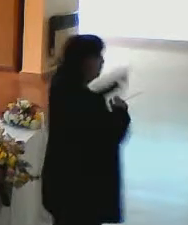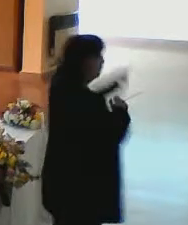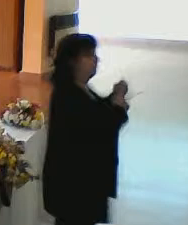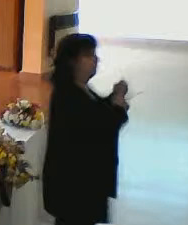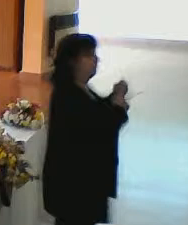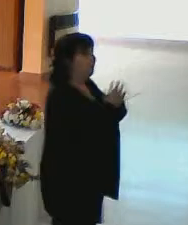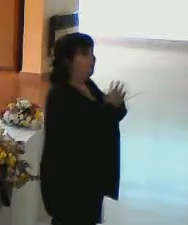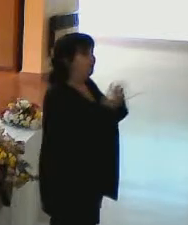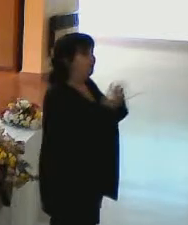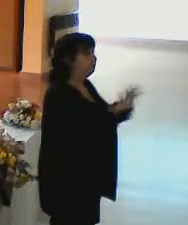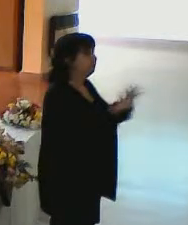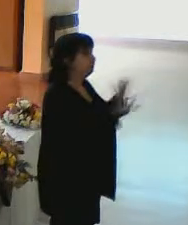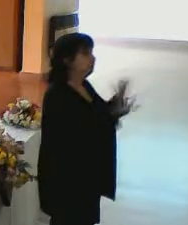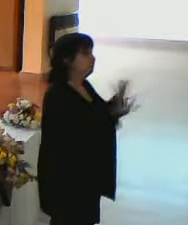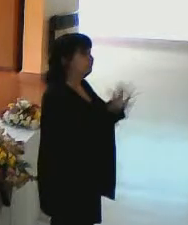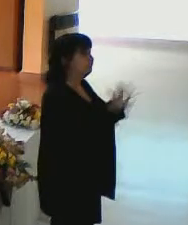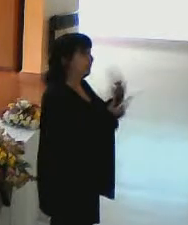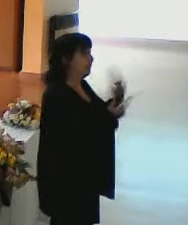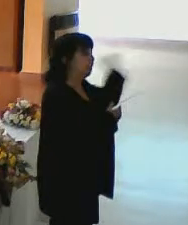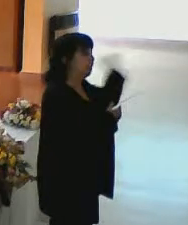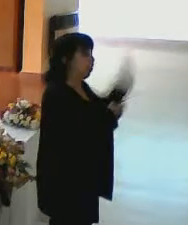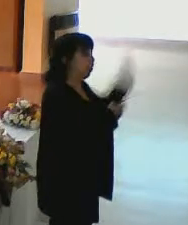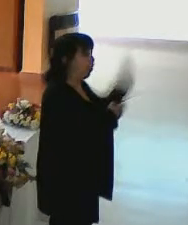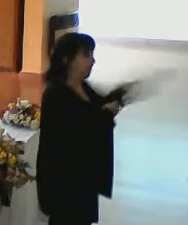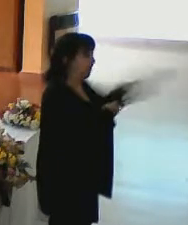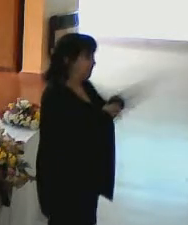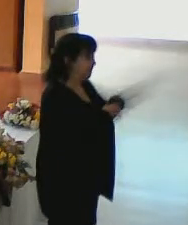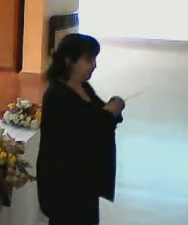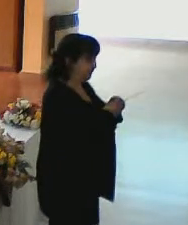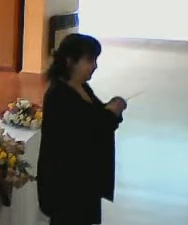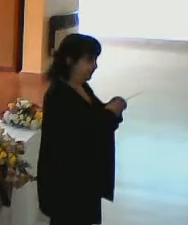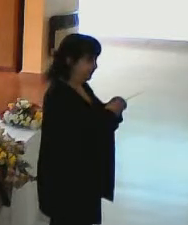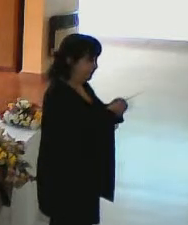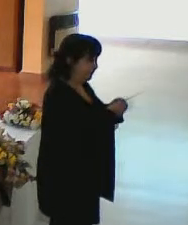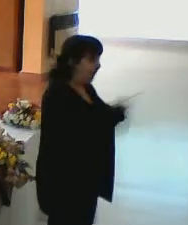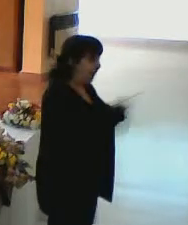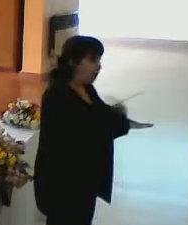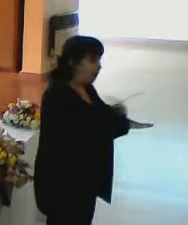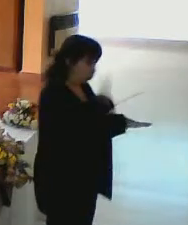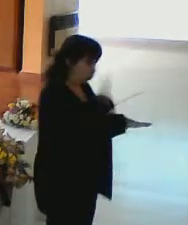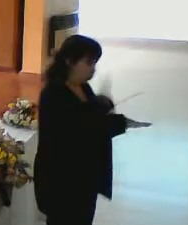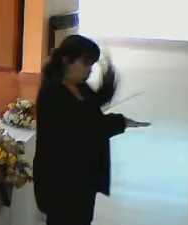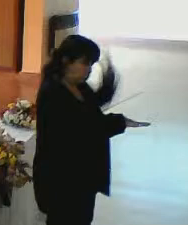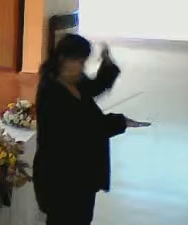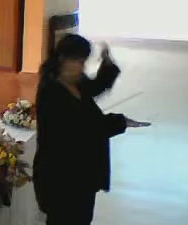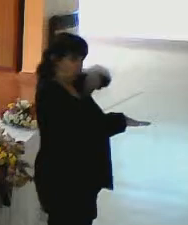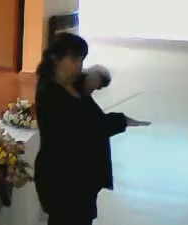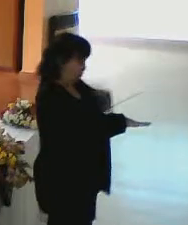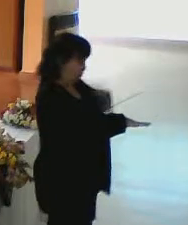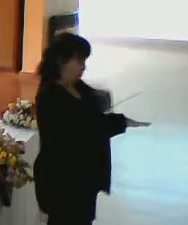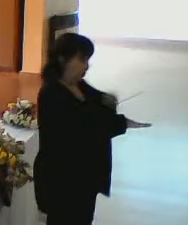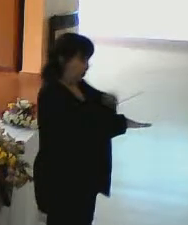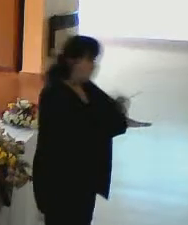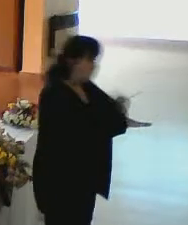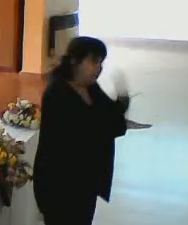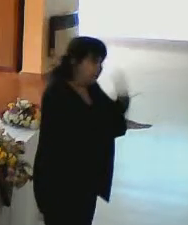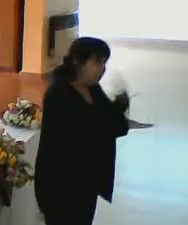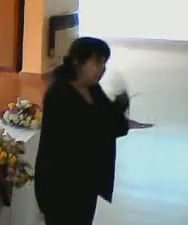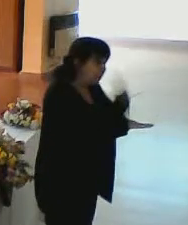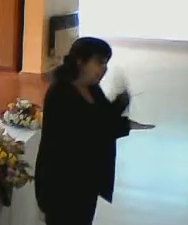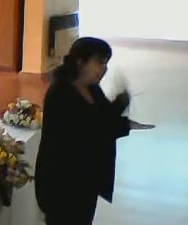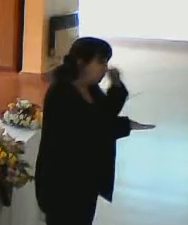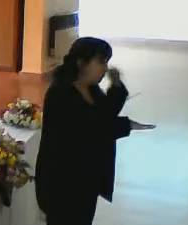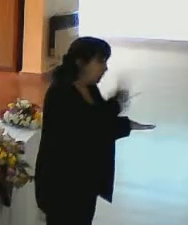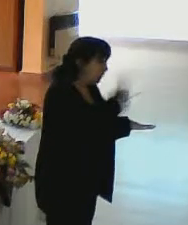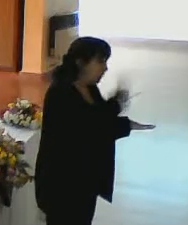aparte del informe docente, ya con la evaluación psicopedagógica, porque contamos solamente con 2 psicopedagogas, por